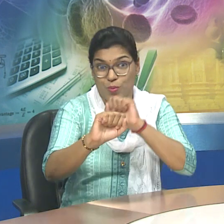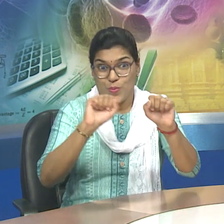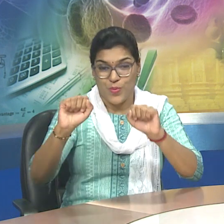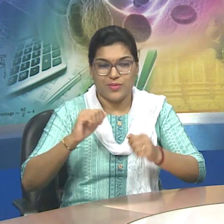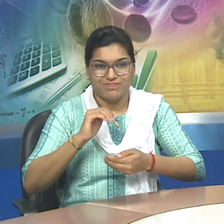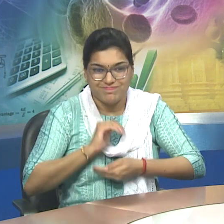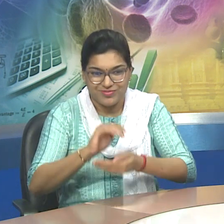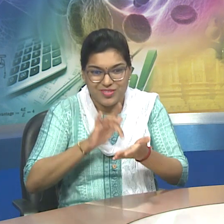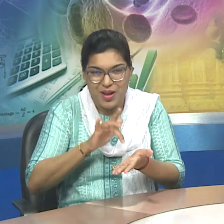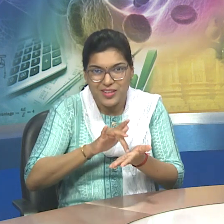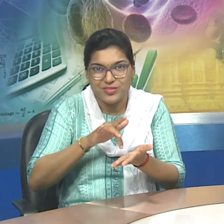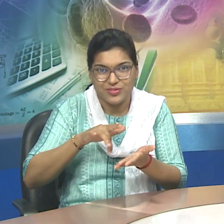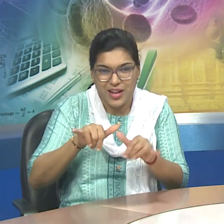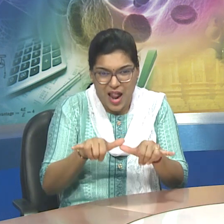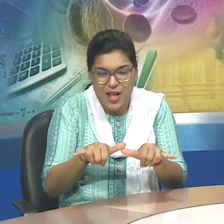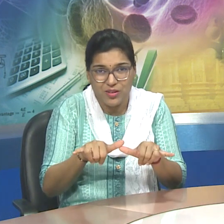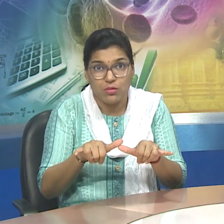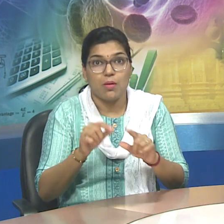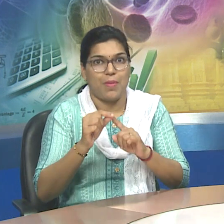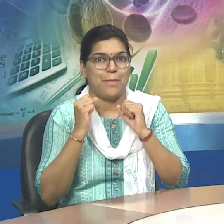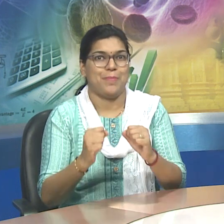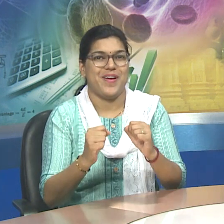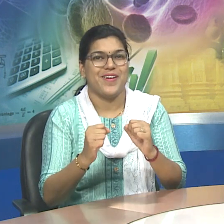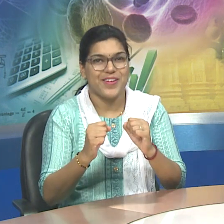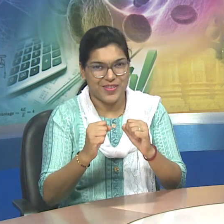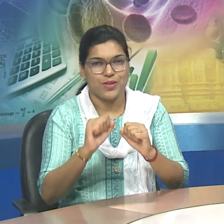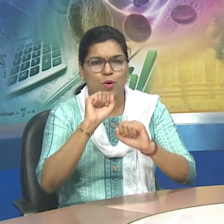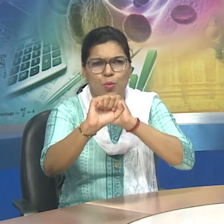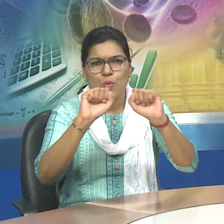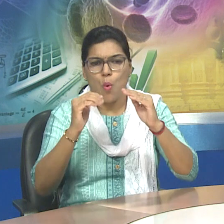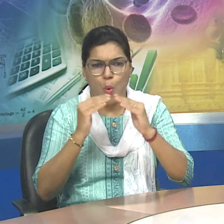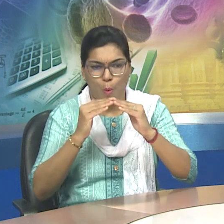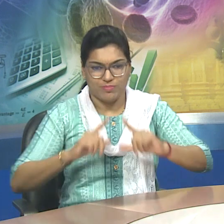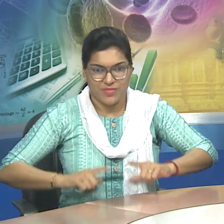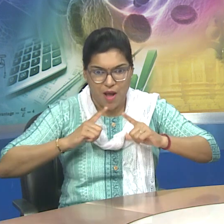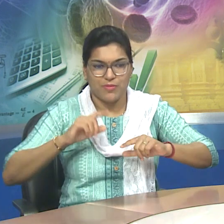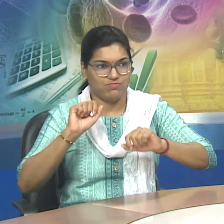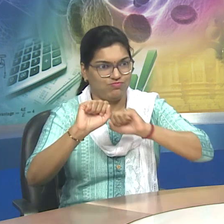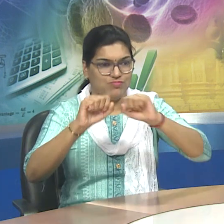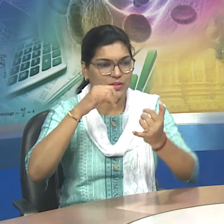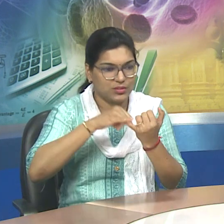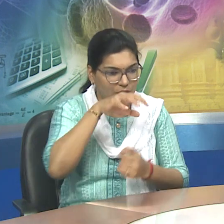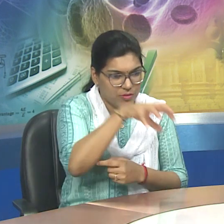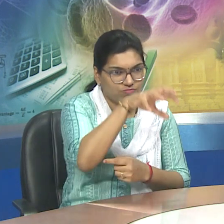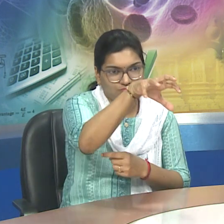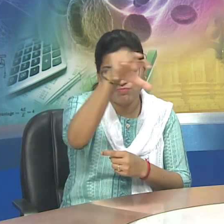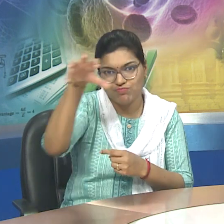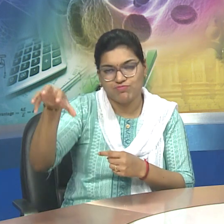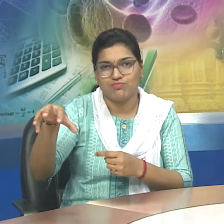सेकंड पॉइंट कहता है कि जो स्टेट है अर्थात राज्य है वो एक परमानेंट जगह है, उसको बदला नहीं जा